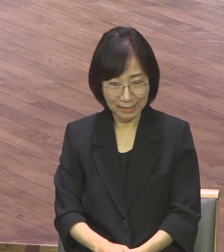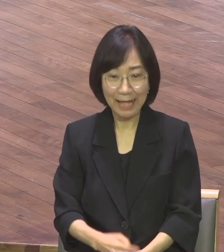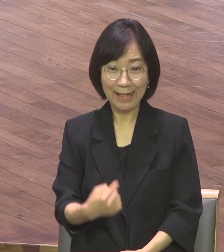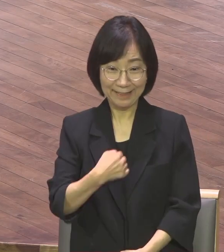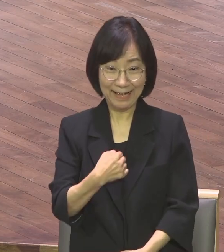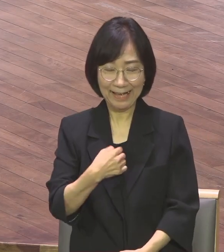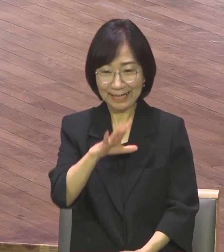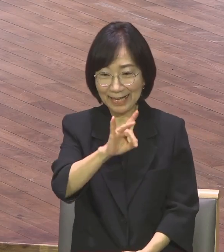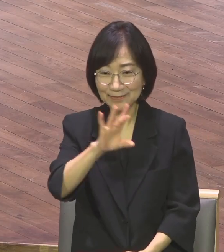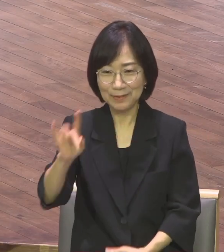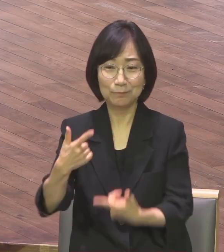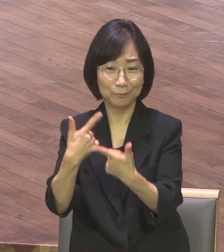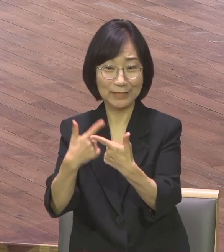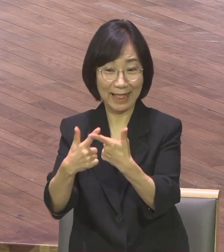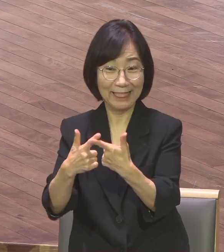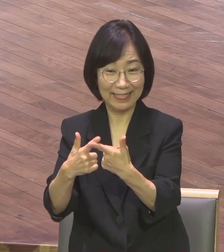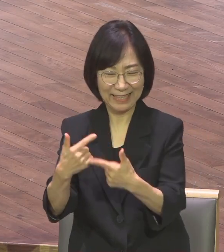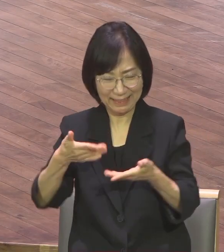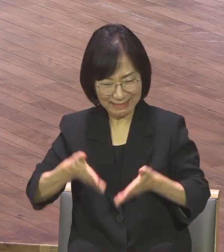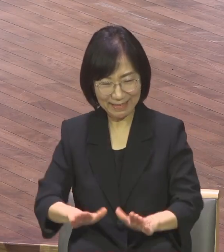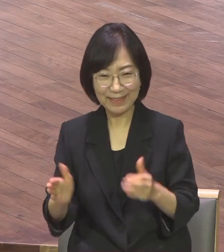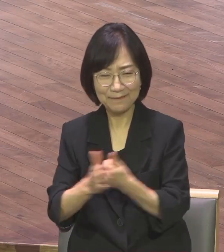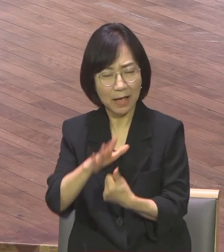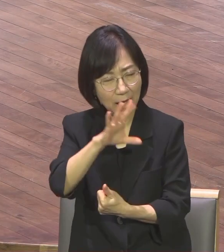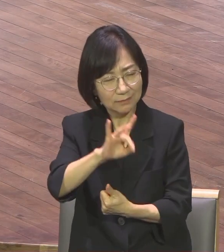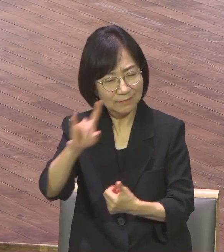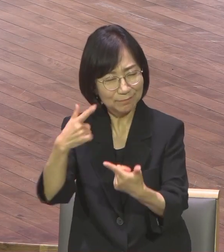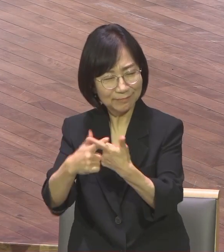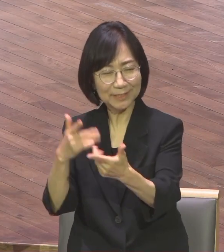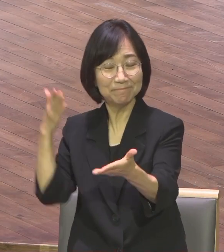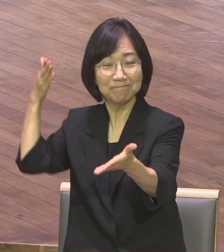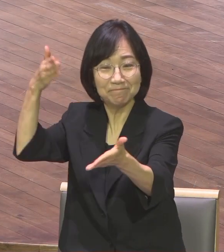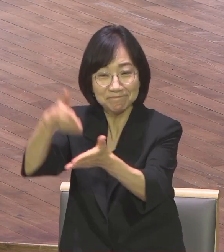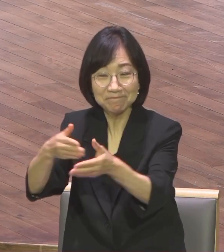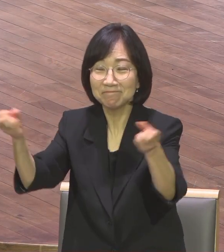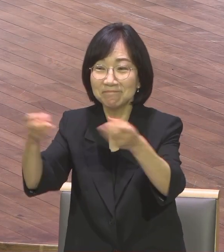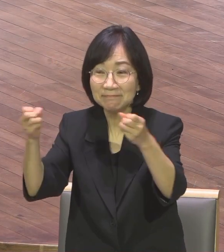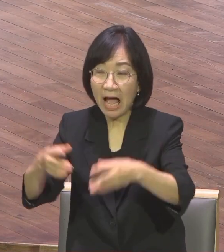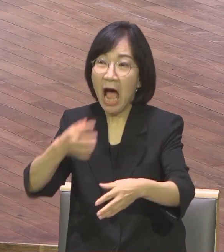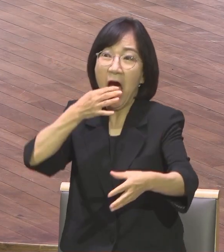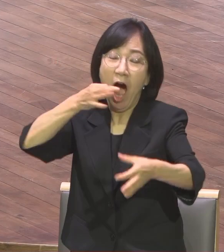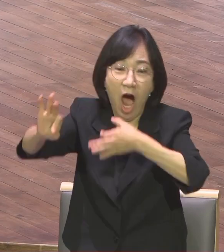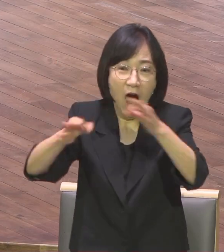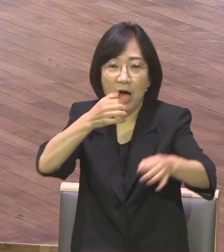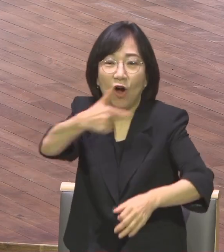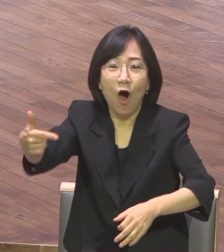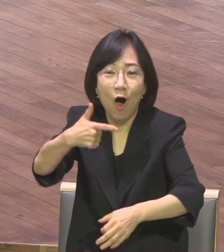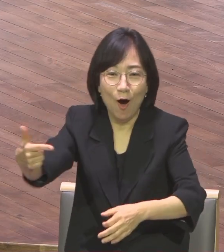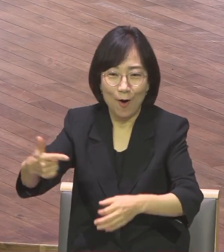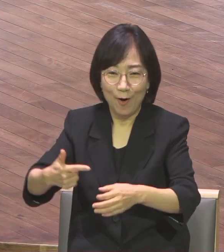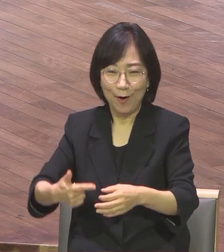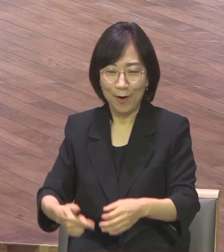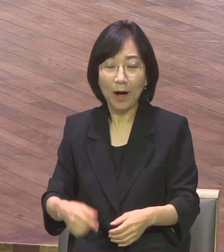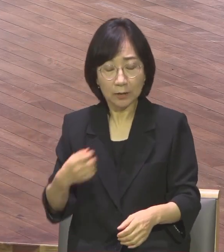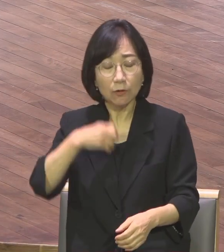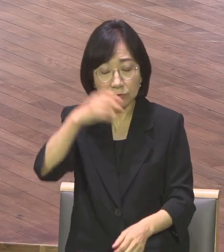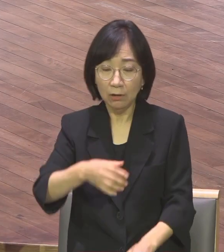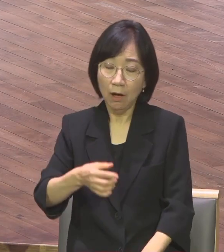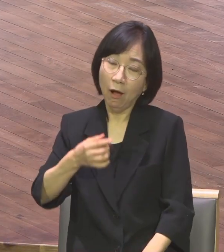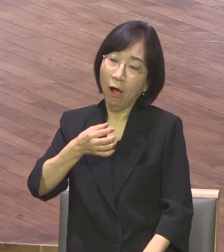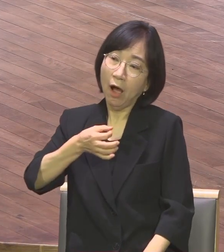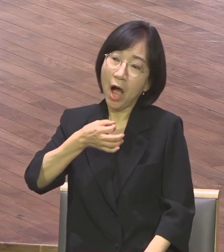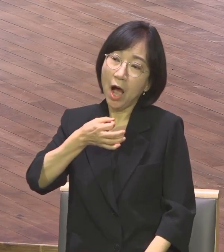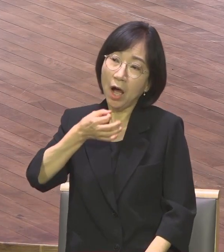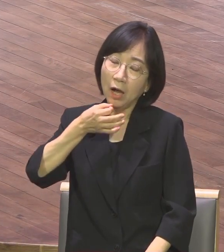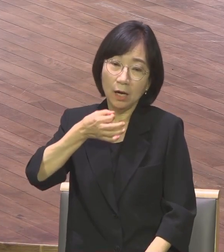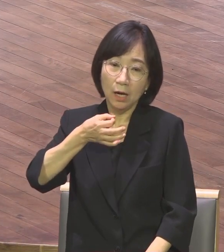그래. 근데 보통 말이에요 그게. 그것이 저는 지금까지 해결이 안 됩니다. 저는 그냥 보통 말 했는데